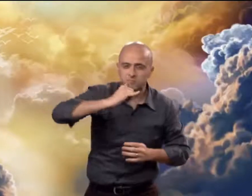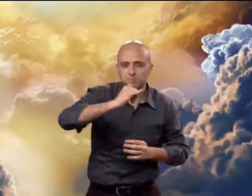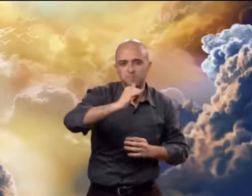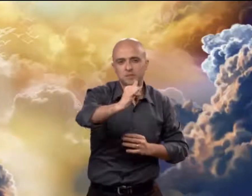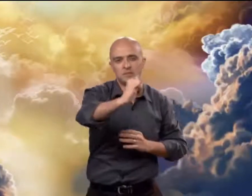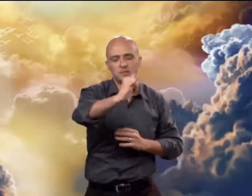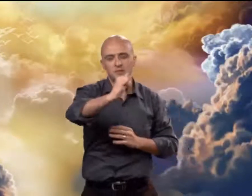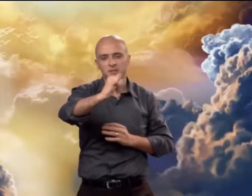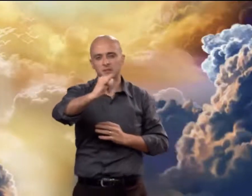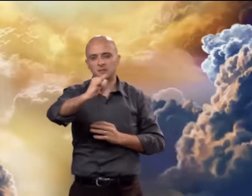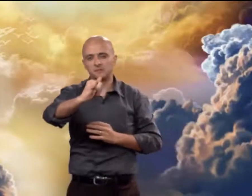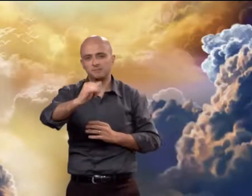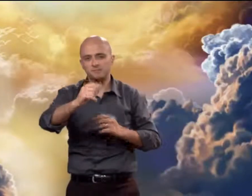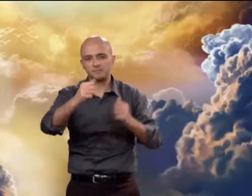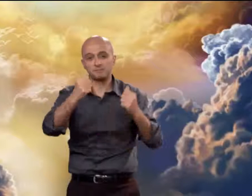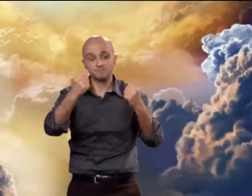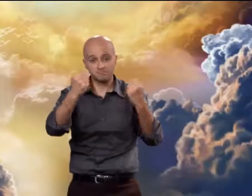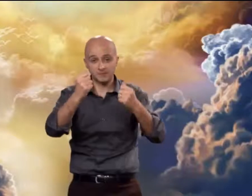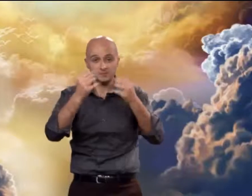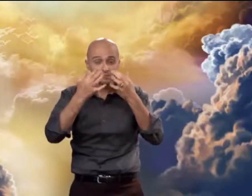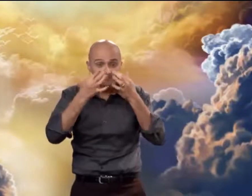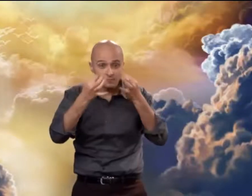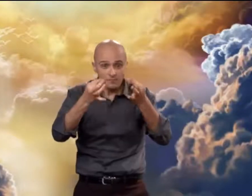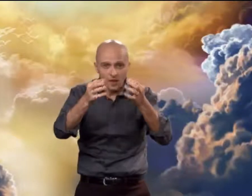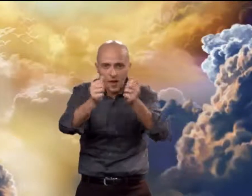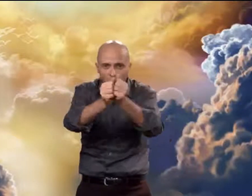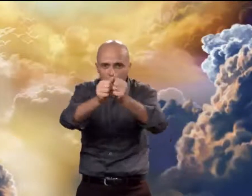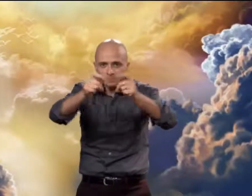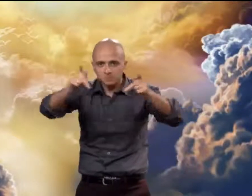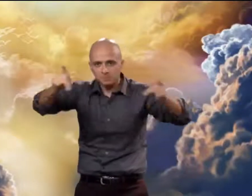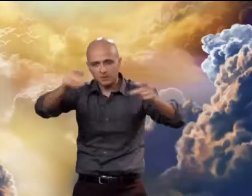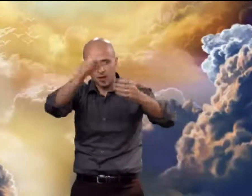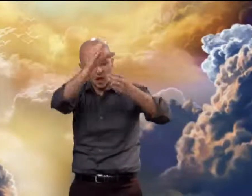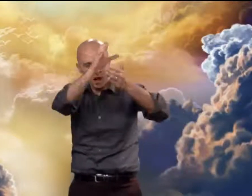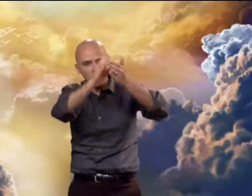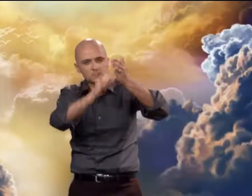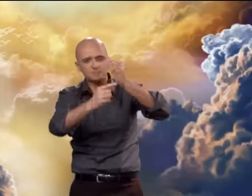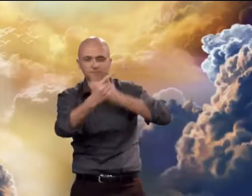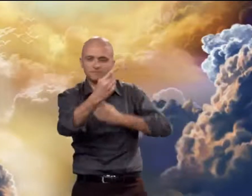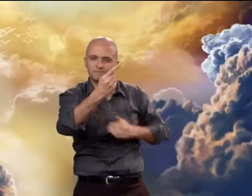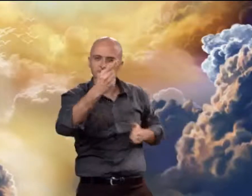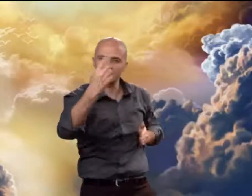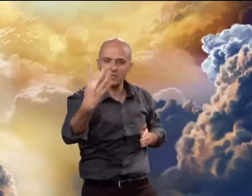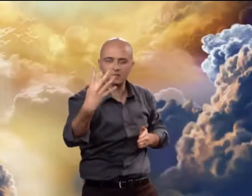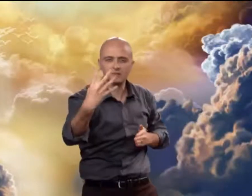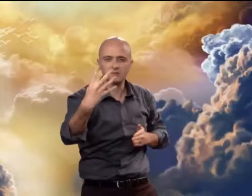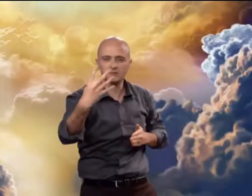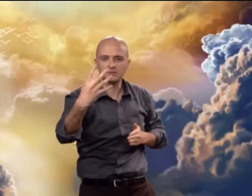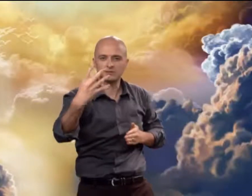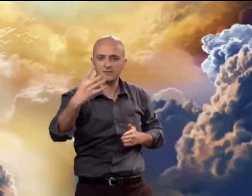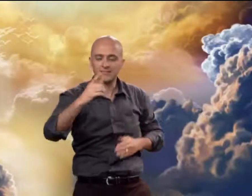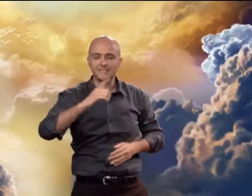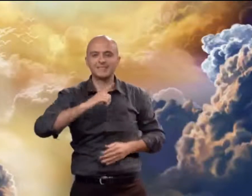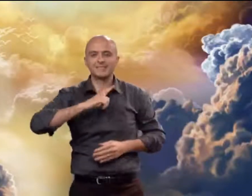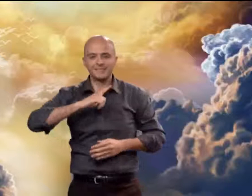vida. A essa pessoa será enviada alguma estrela de brilho celestial para guiá-la em toda a